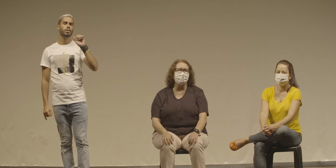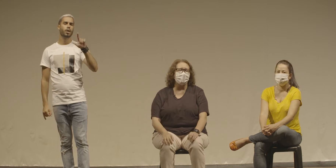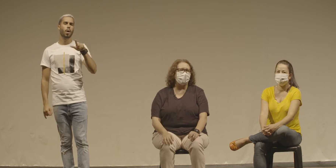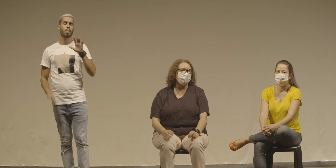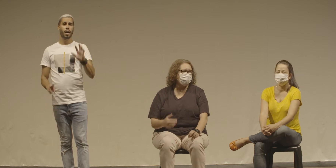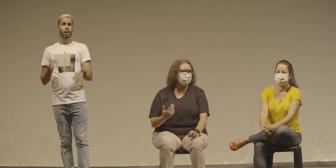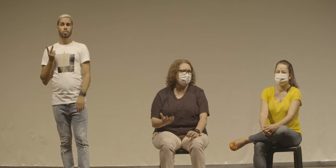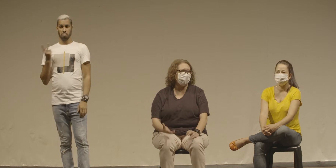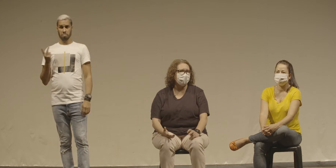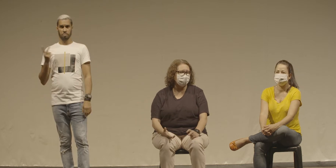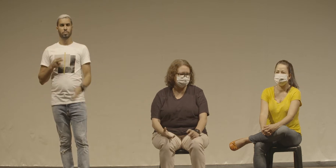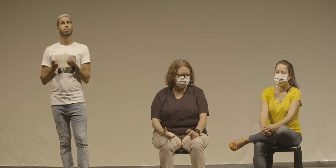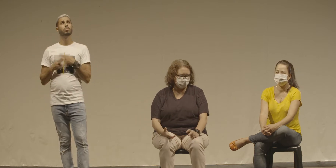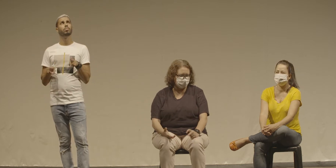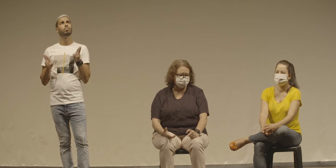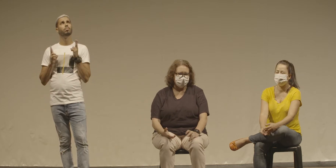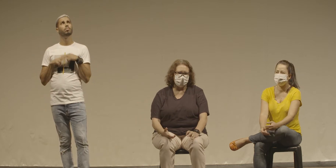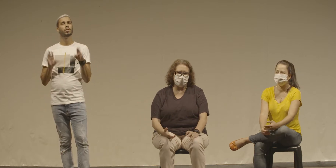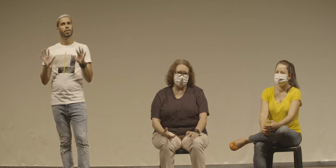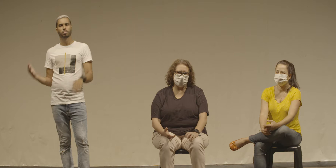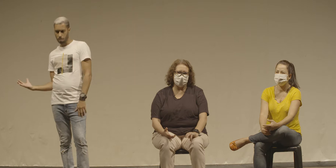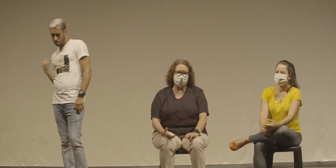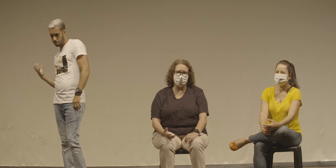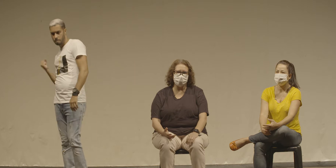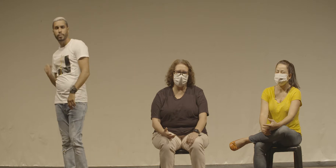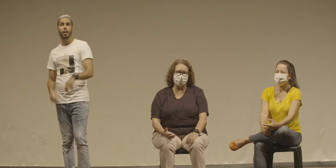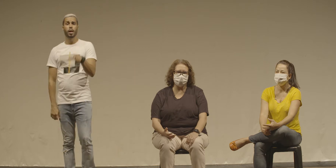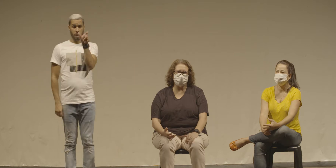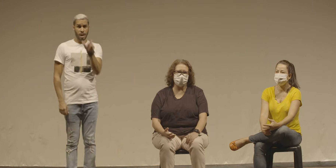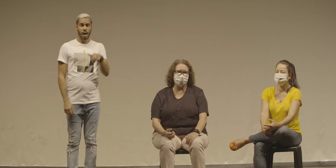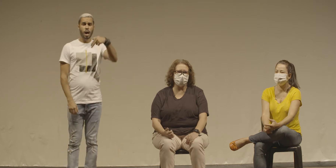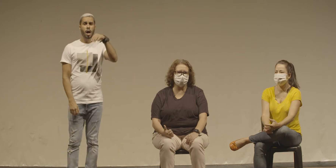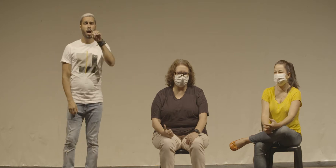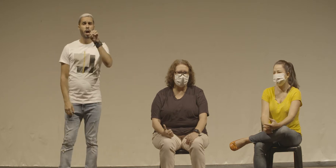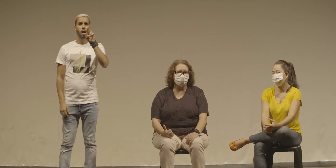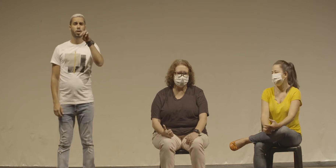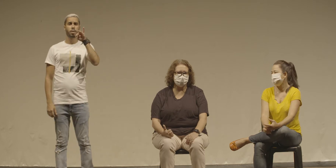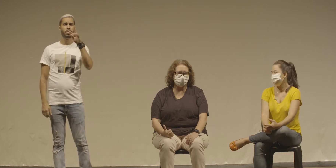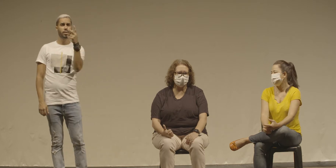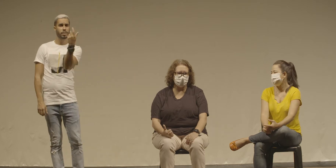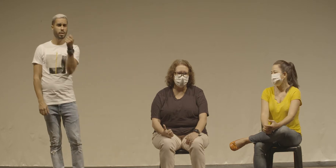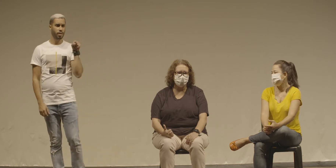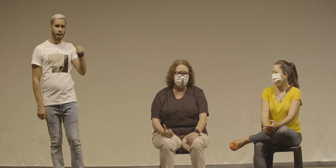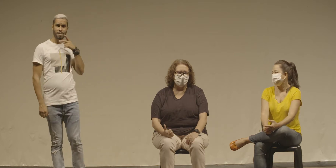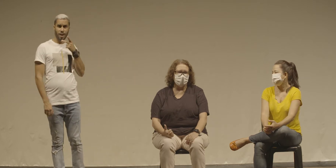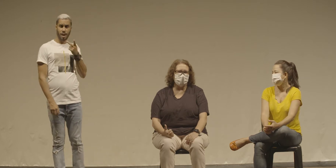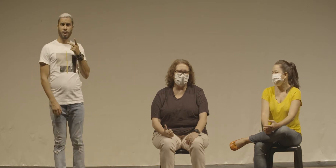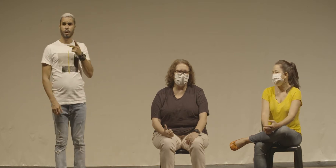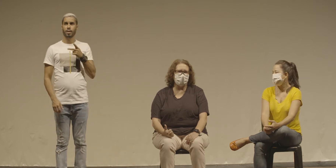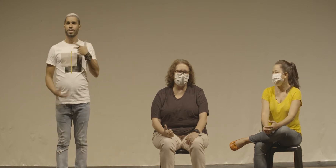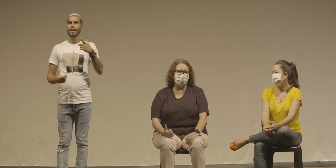aquilo. A Norminha relata também que quando elas foram para o Mundial de 71,